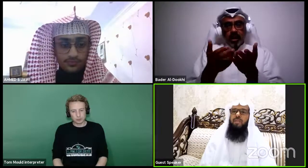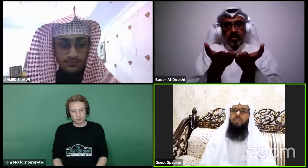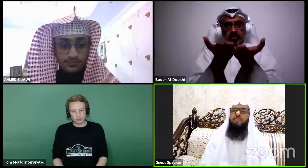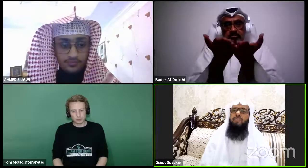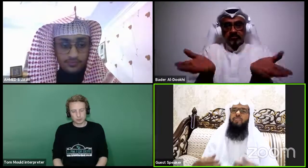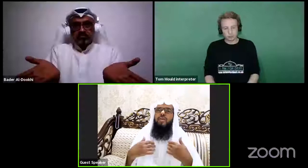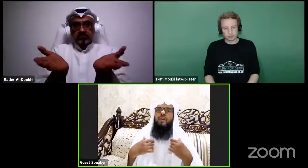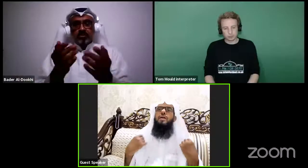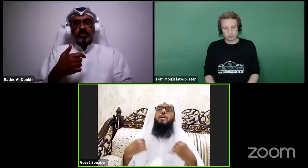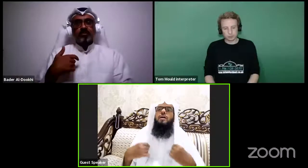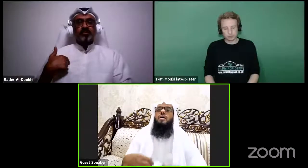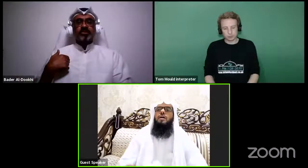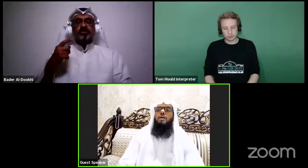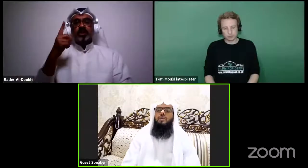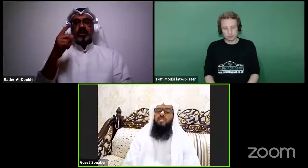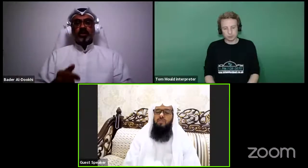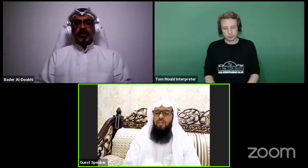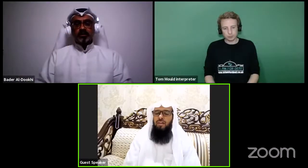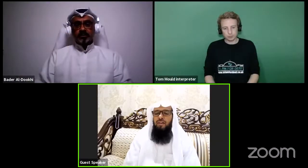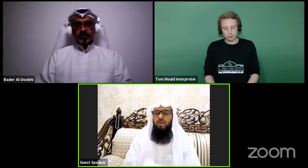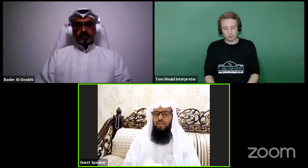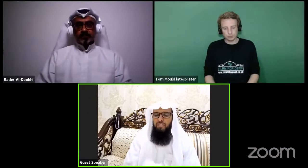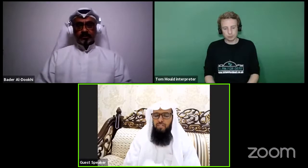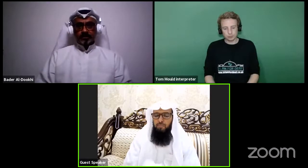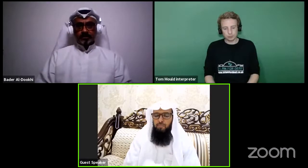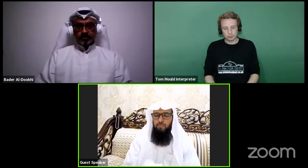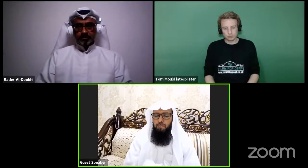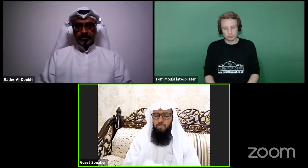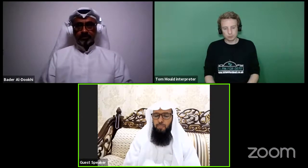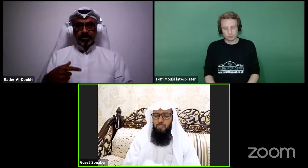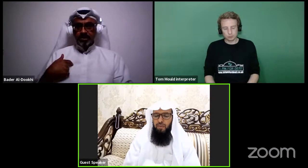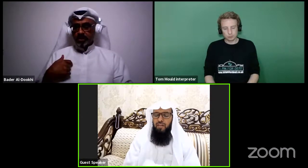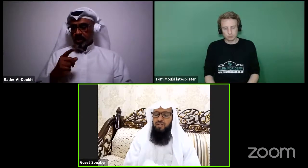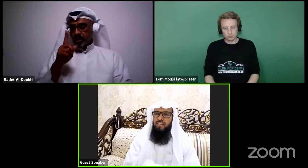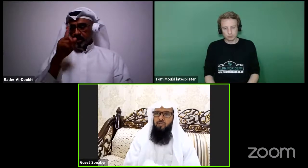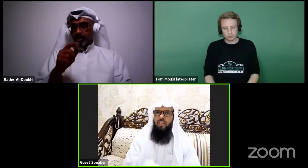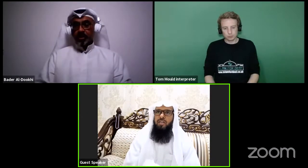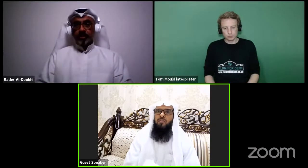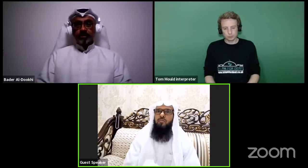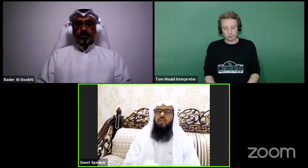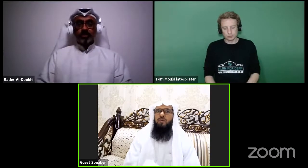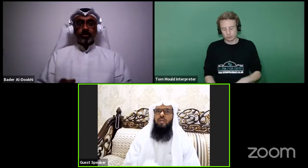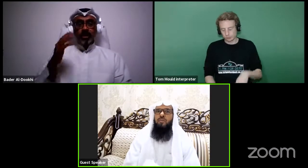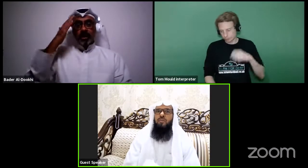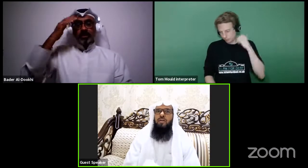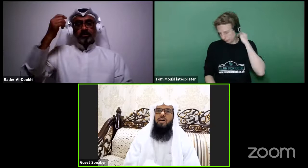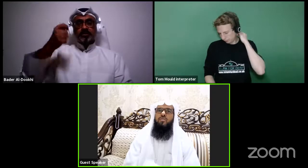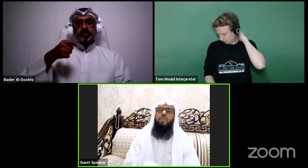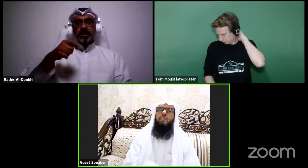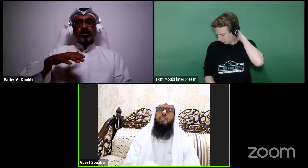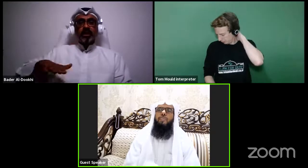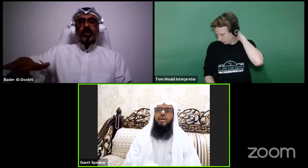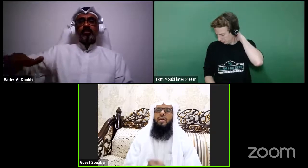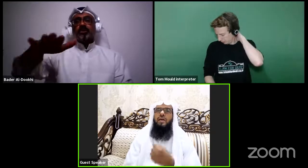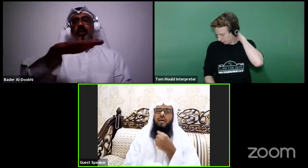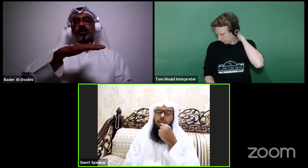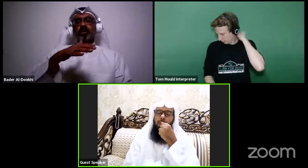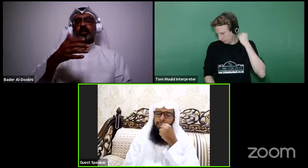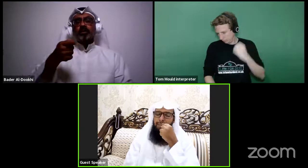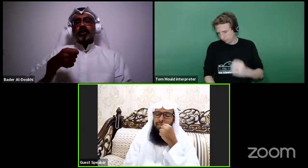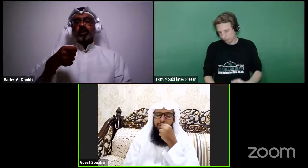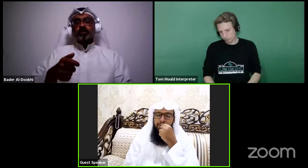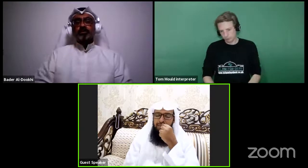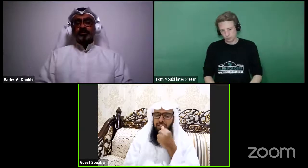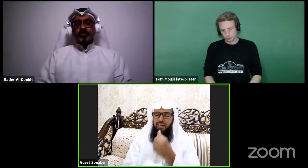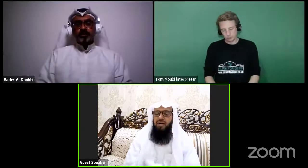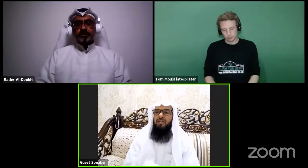بسم الله. بسم الله الرحمن الرحيم. السلام عليكم ورحمة الله وبركاته.